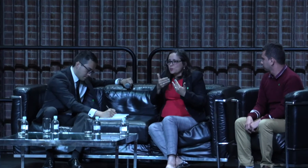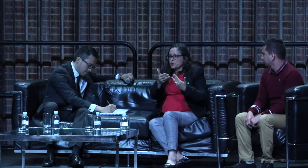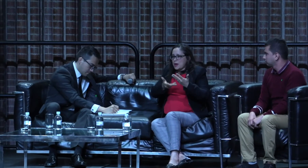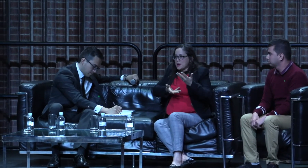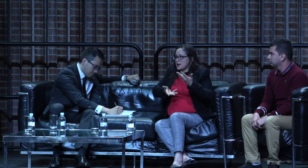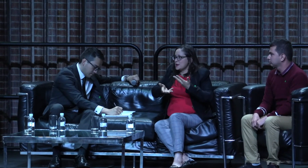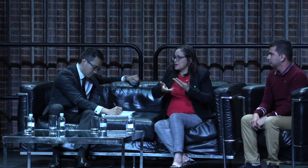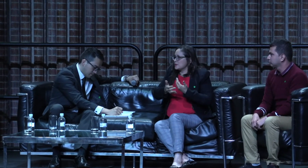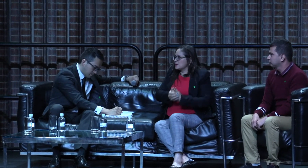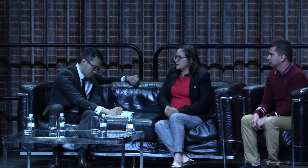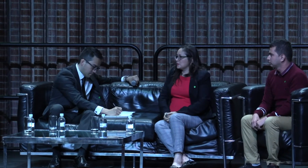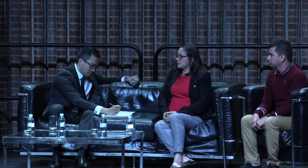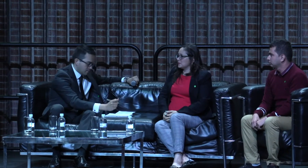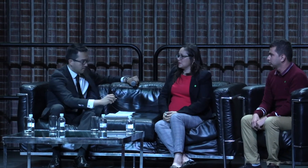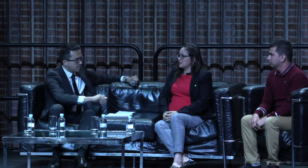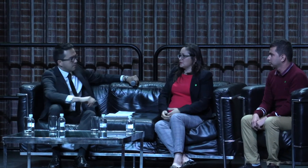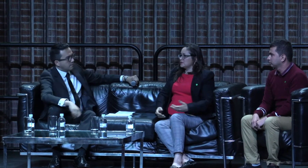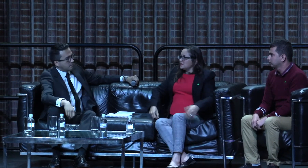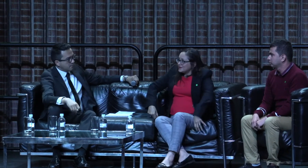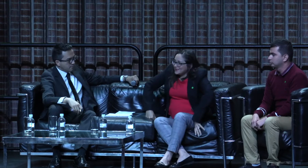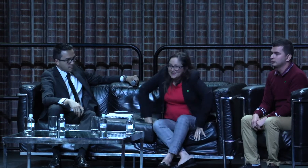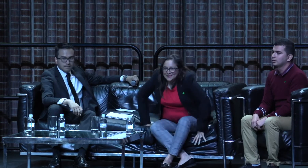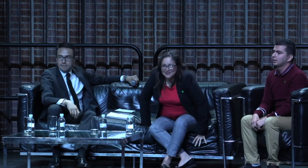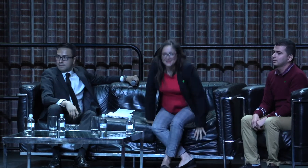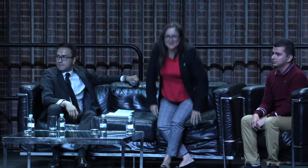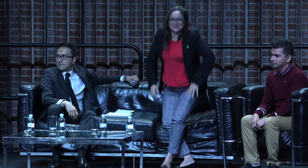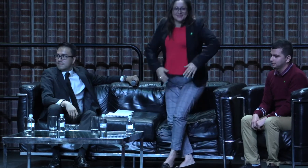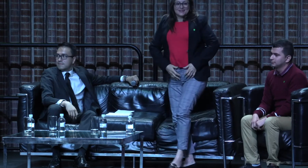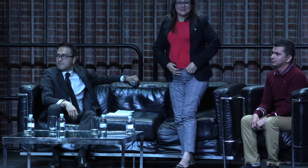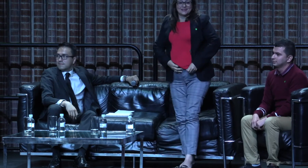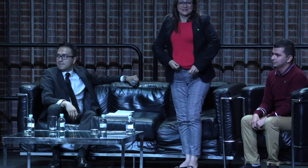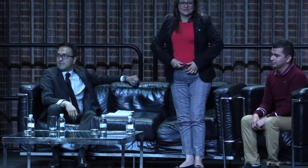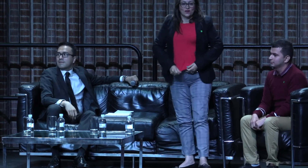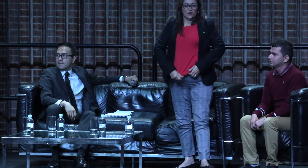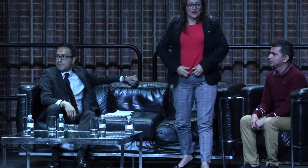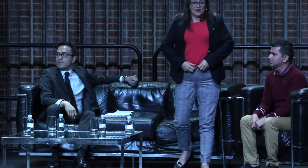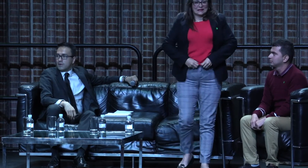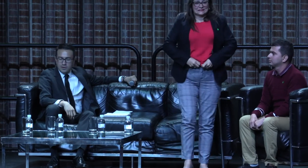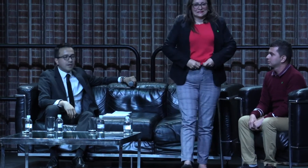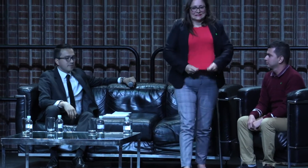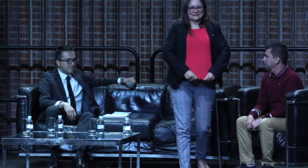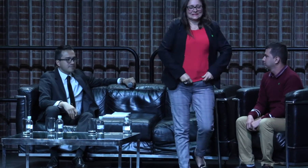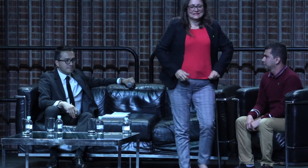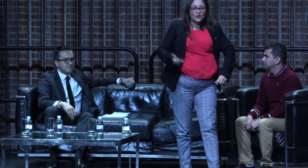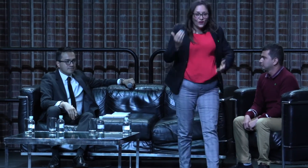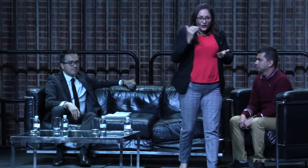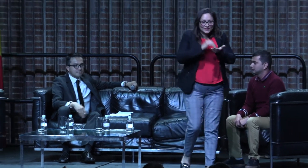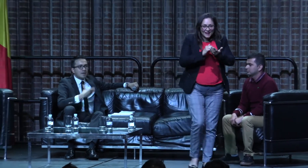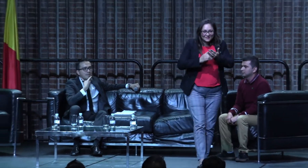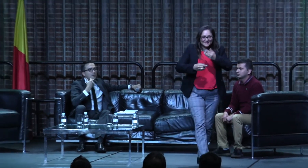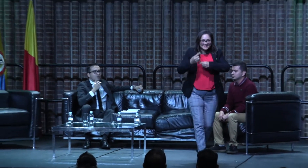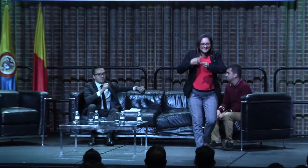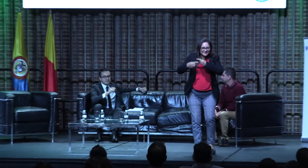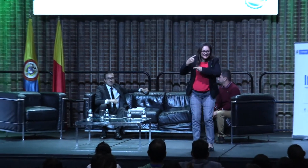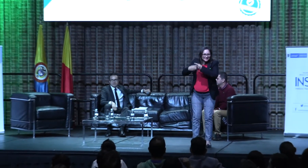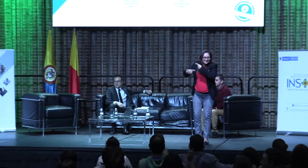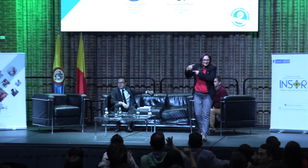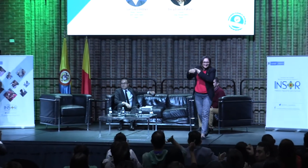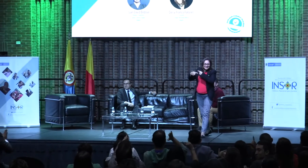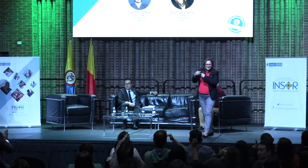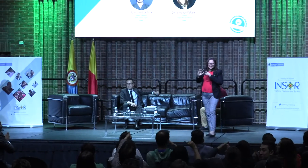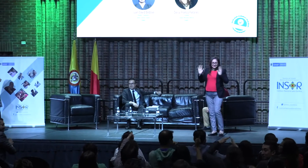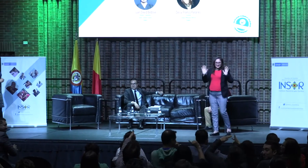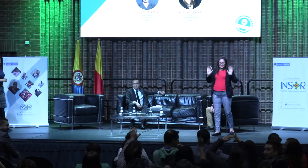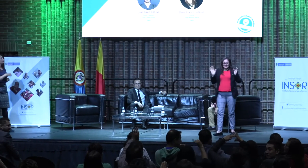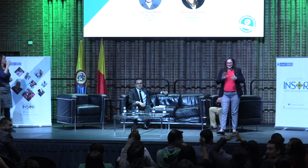que se deben ajustar según los momentos. Me dicen aquí que me ponga de pie, qué pena.